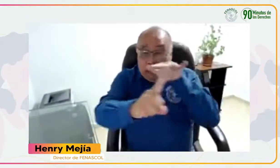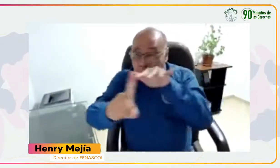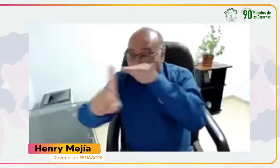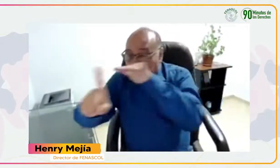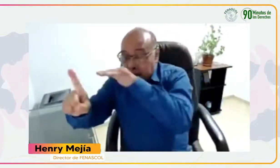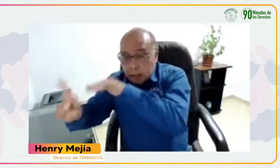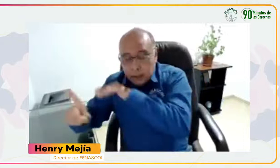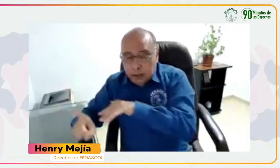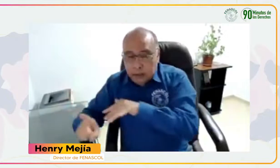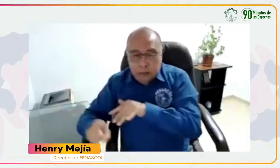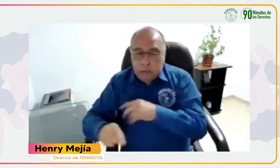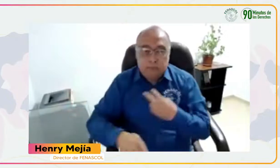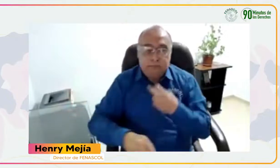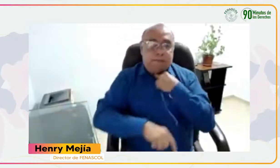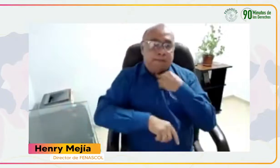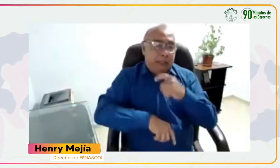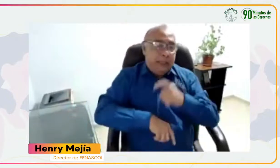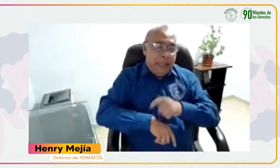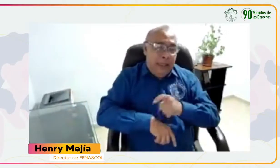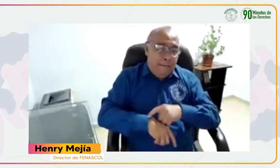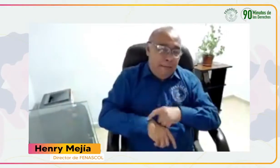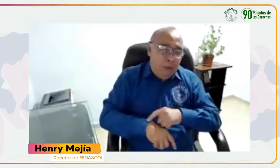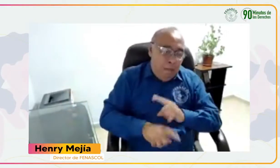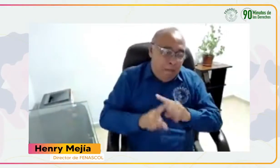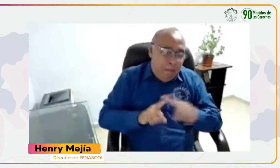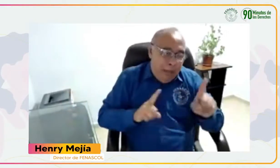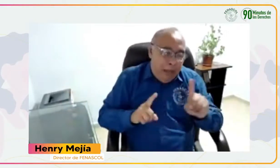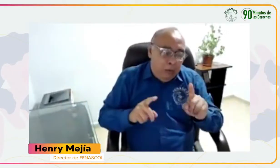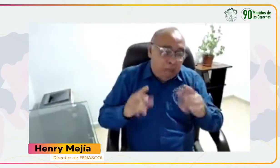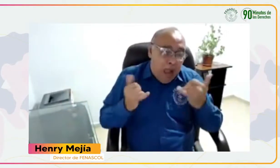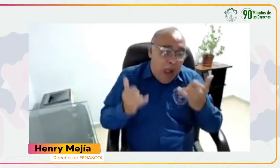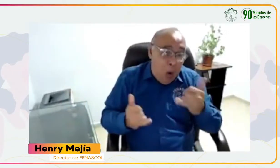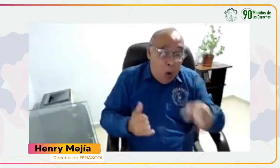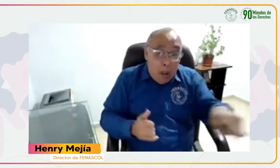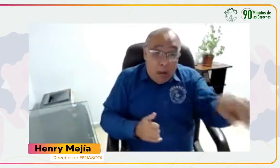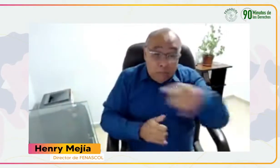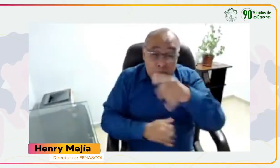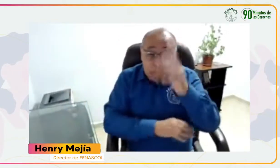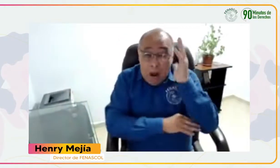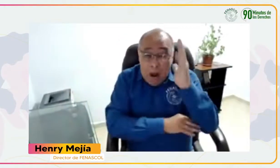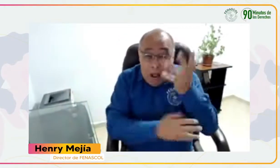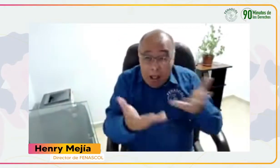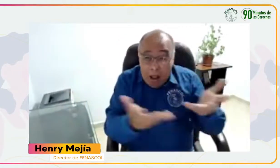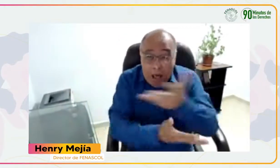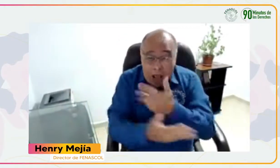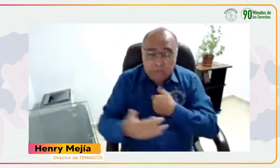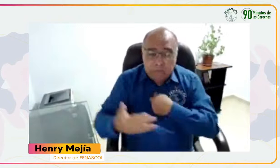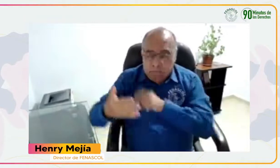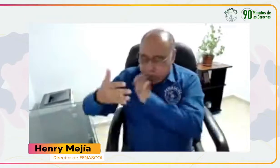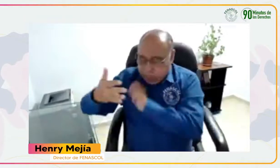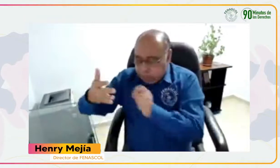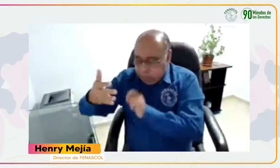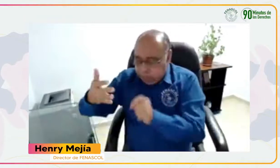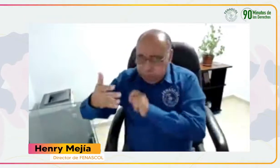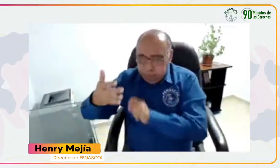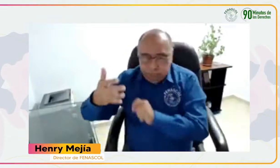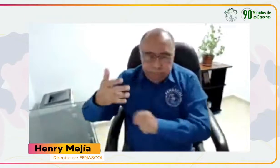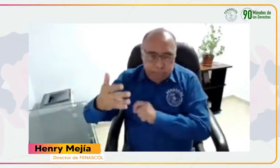penitenciaría, demás. O sea, son muchos procesos que se desglosan y que el tiempo realmente no nos alcanzaría para cubrir todo esto. Sin